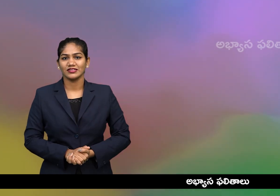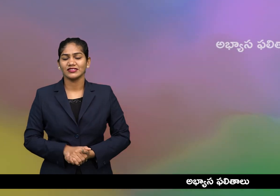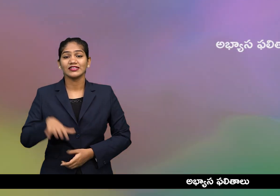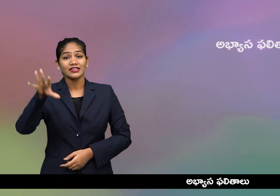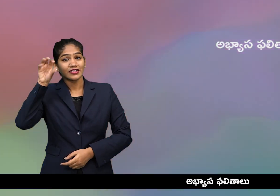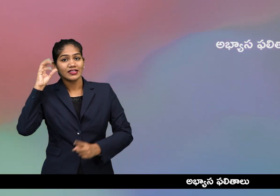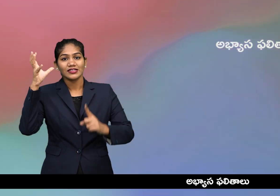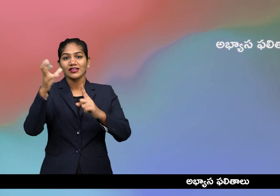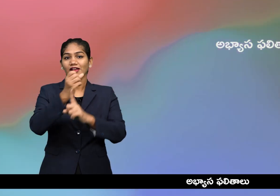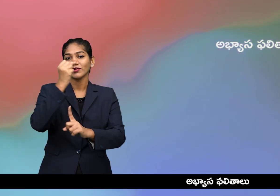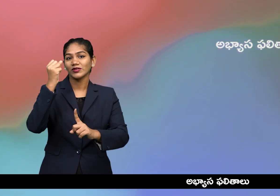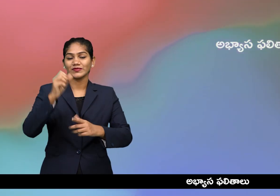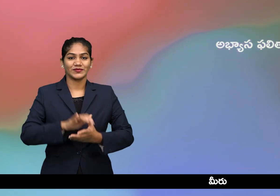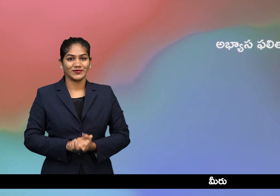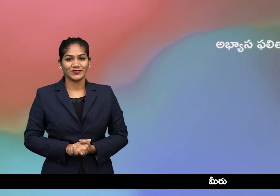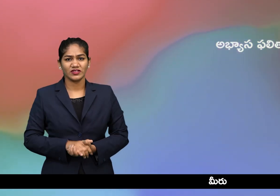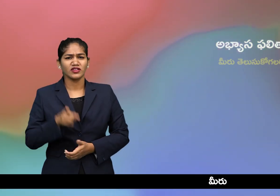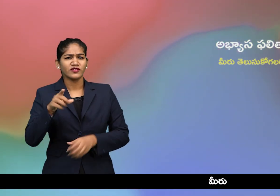అభ్యాస ఫలితాలు. మీరు